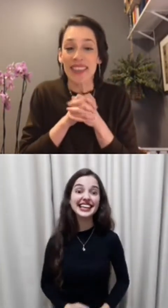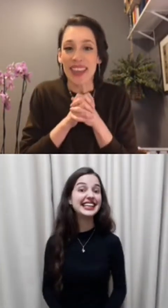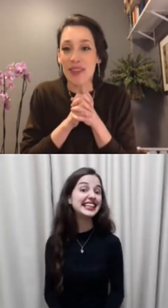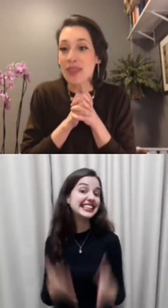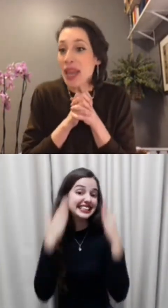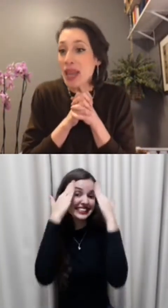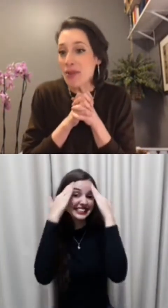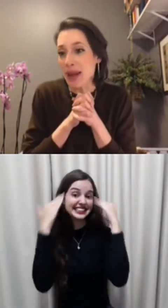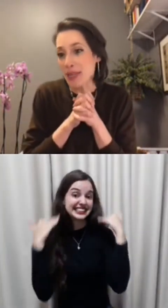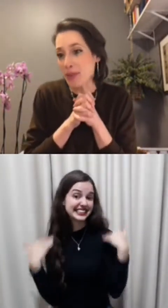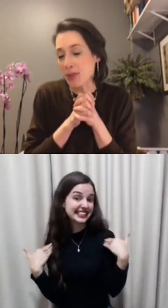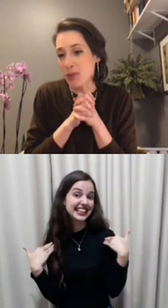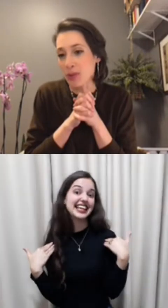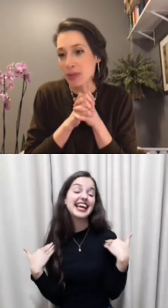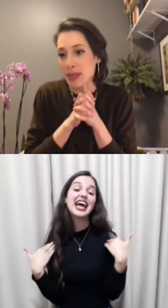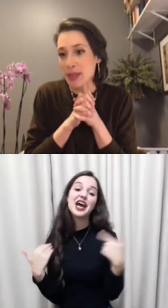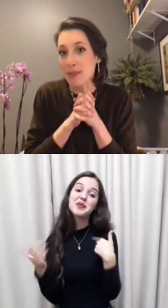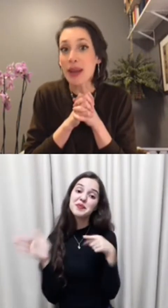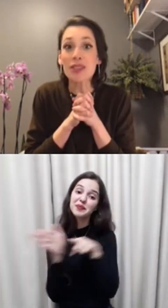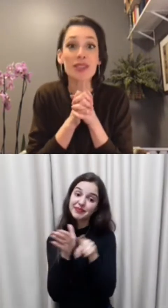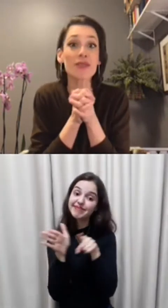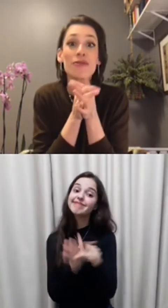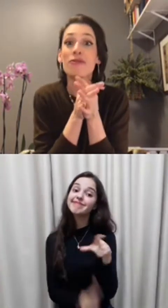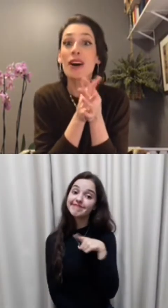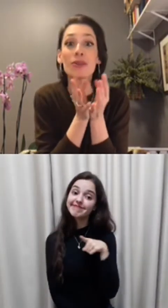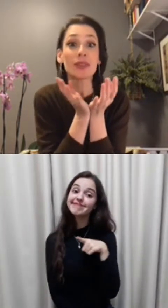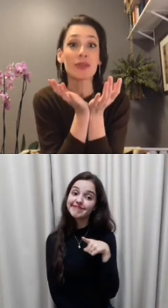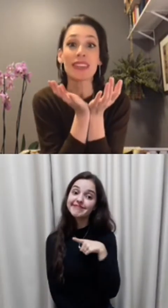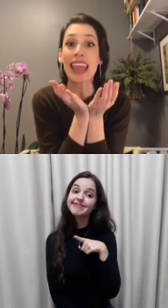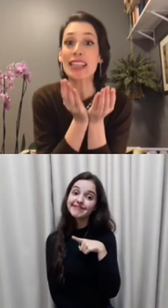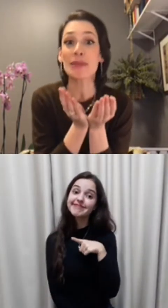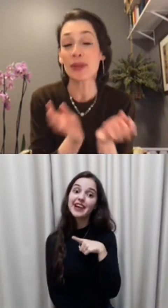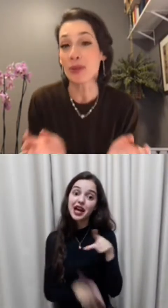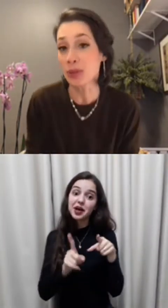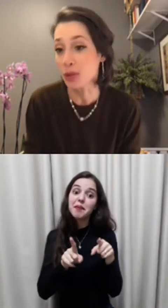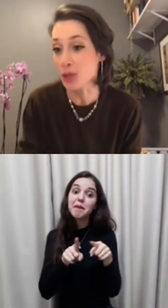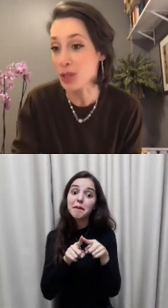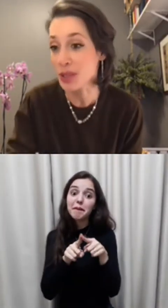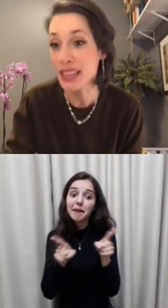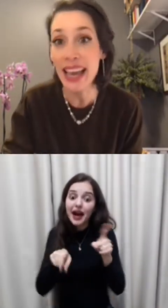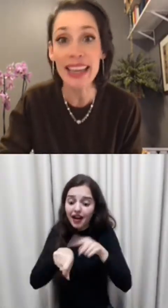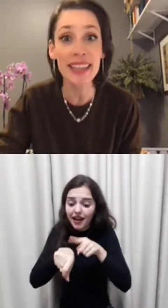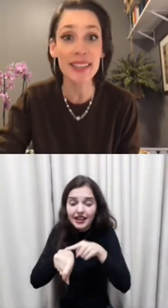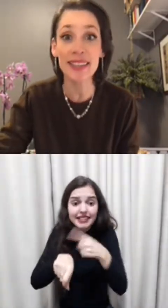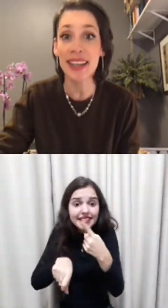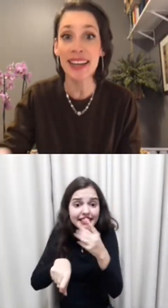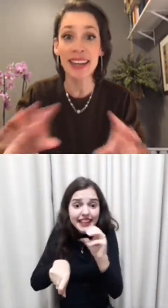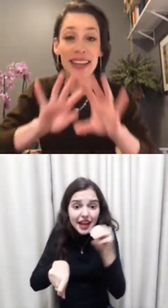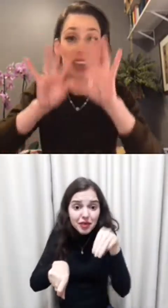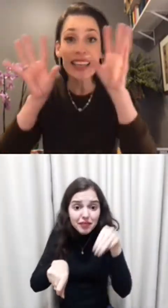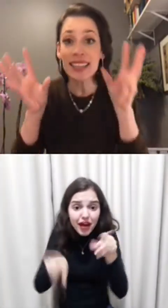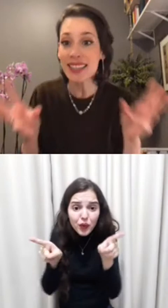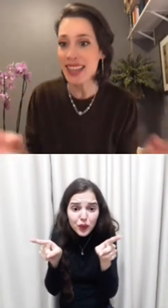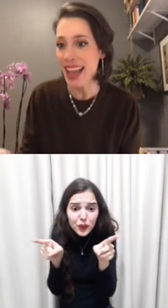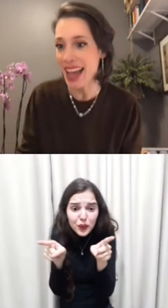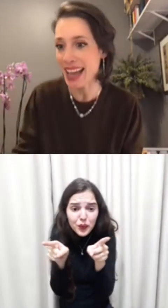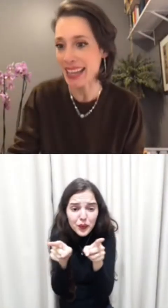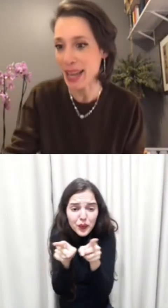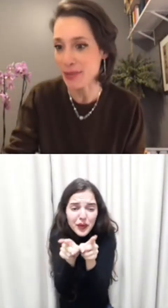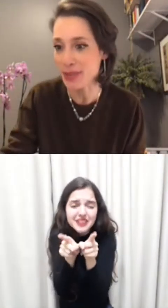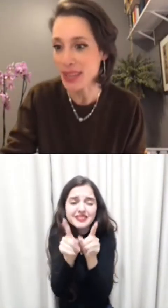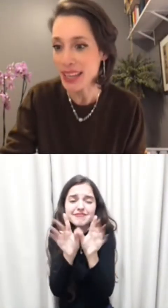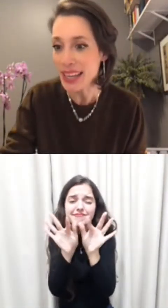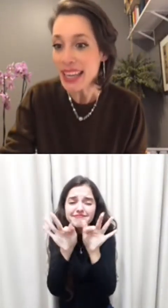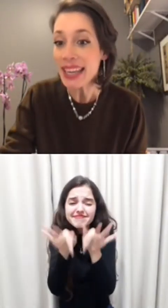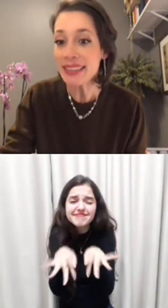Gabi, eu tenho mais perguntas, mas faltam 10 minutos e aí esse Instagram, ele encerra a